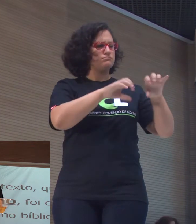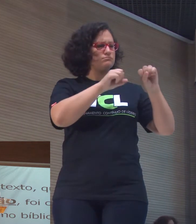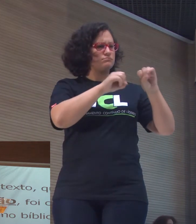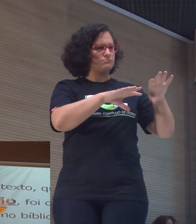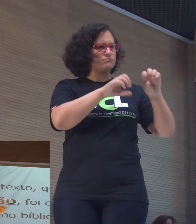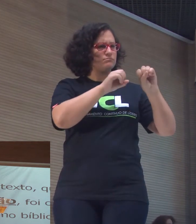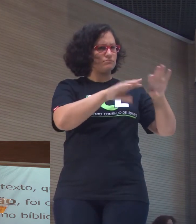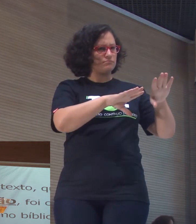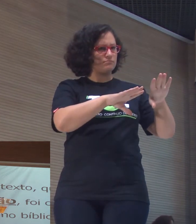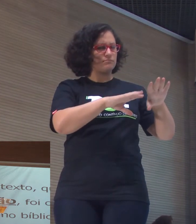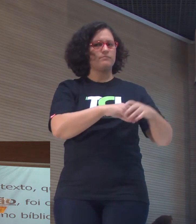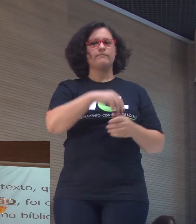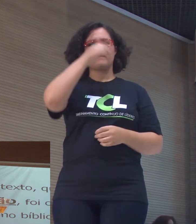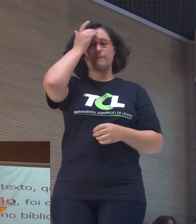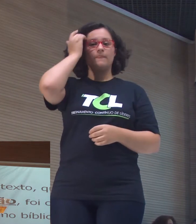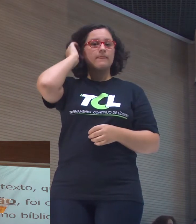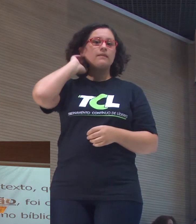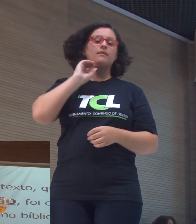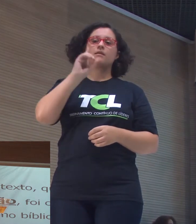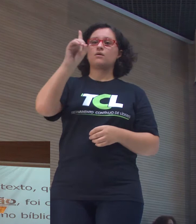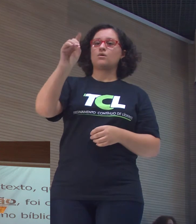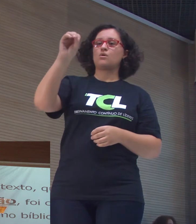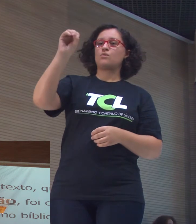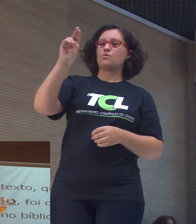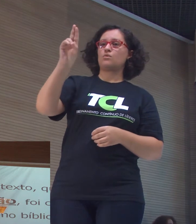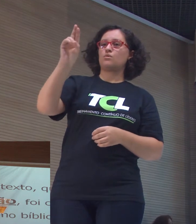dos apóstolos.